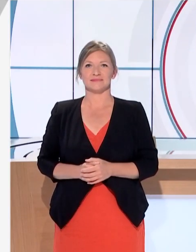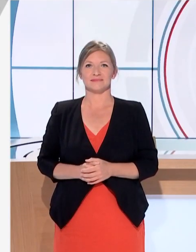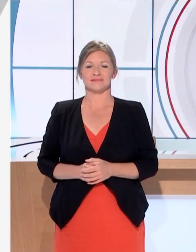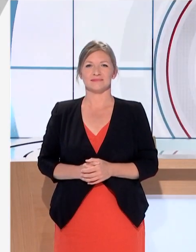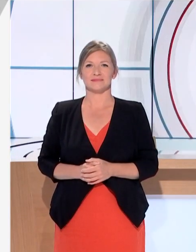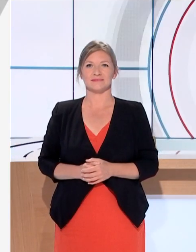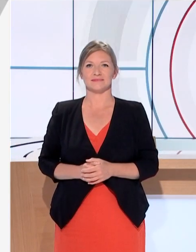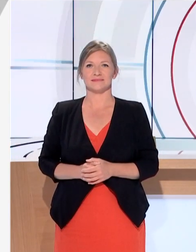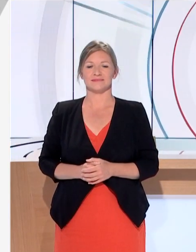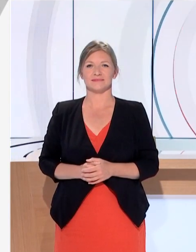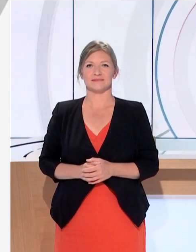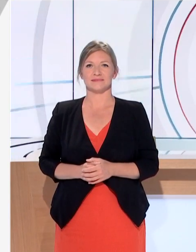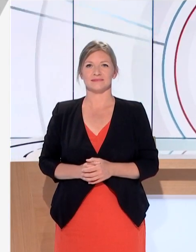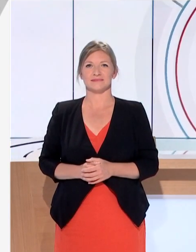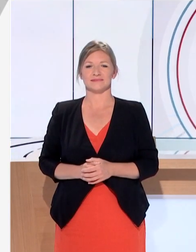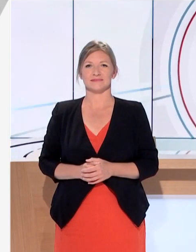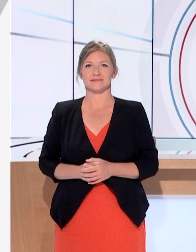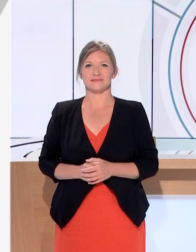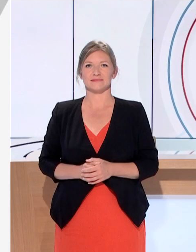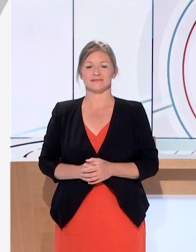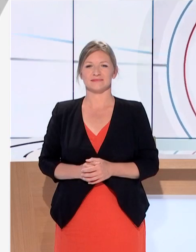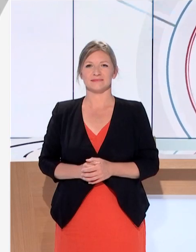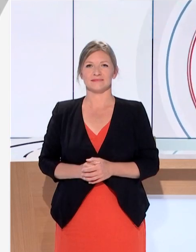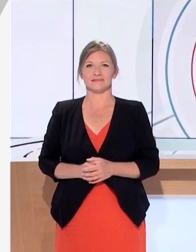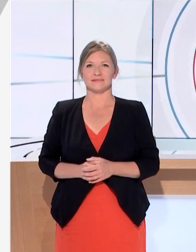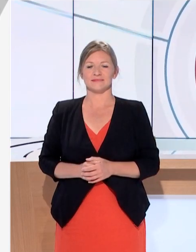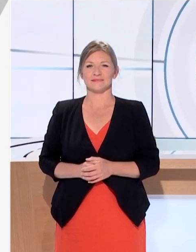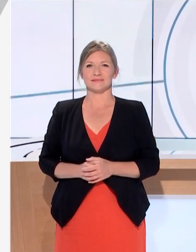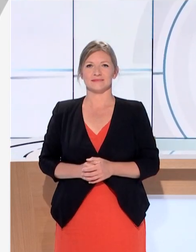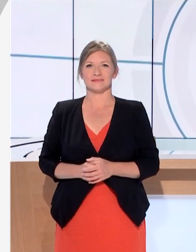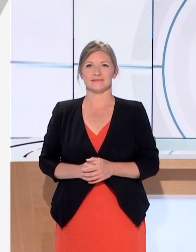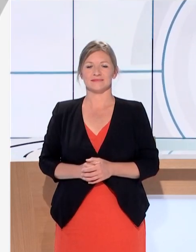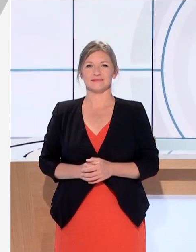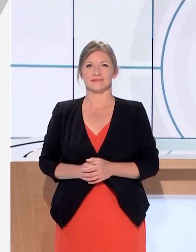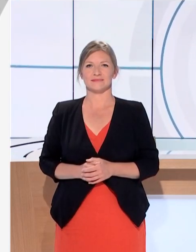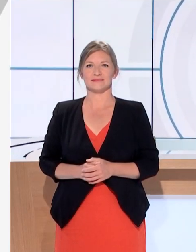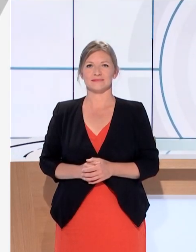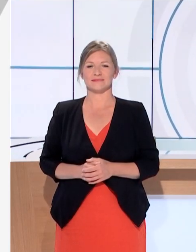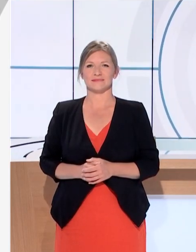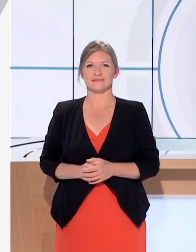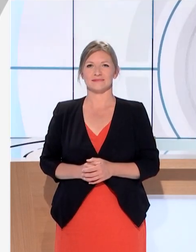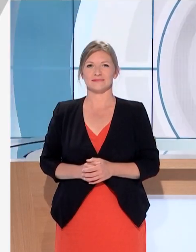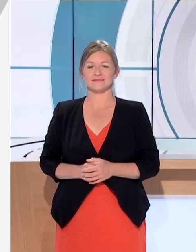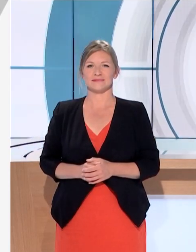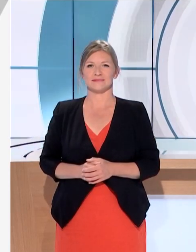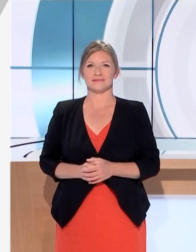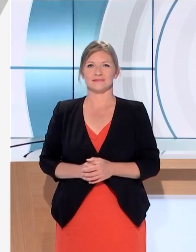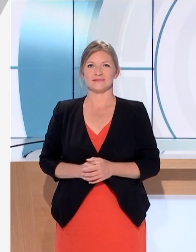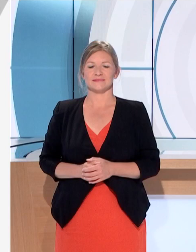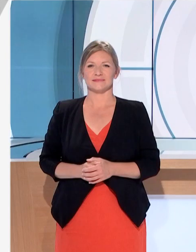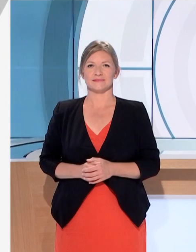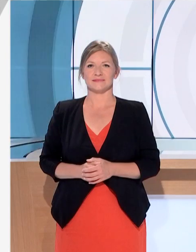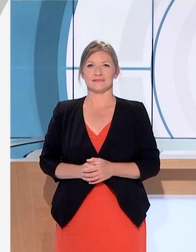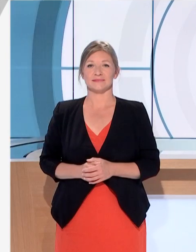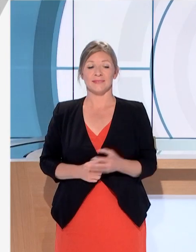pourrait changer ça? Faut que dans la transition, quand vous enlevez vos vestes, il faut que je la fasse partir plus tôt, tu vois.